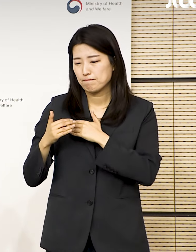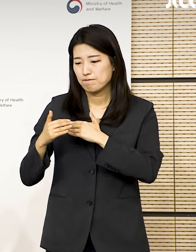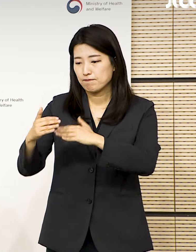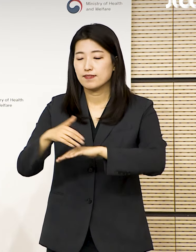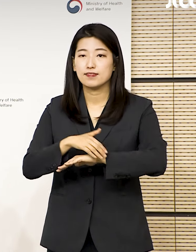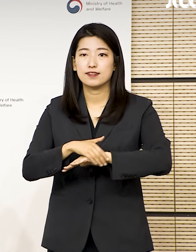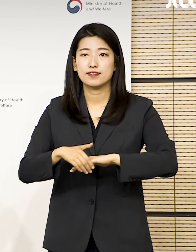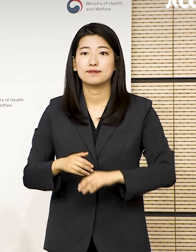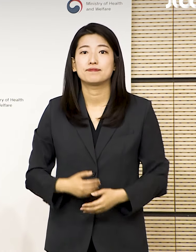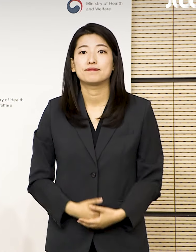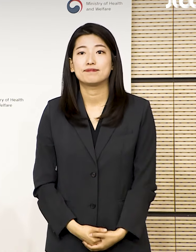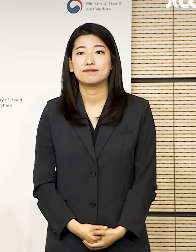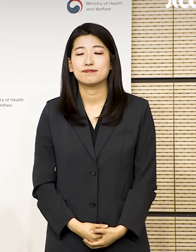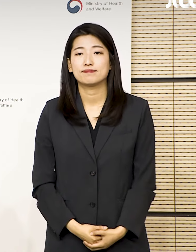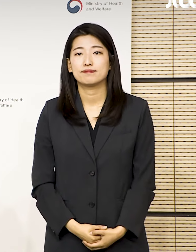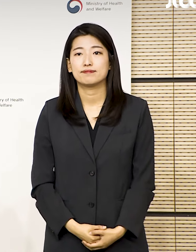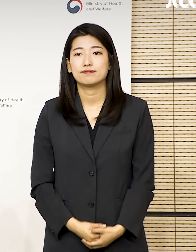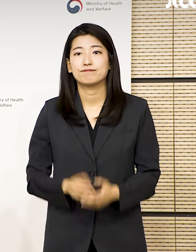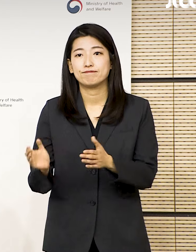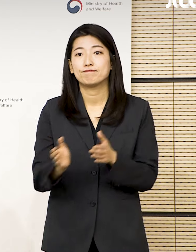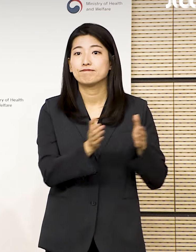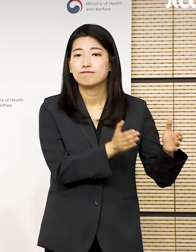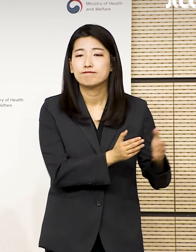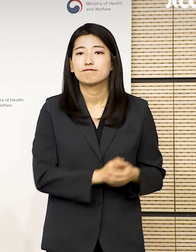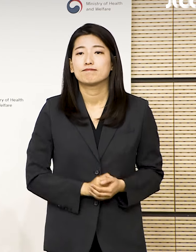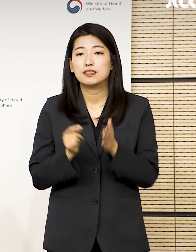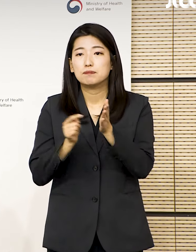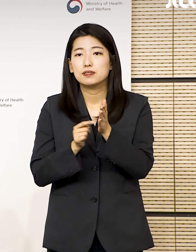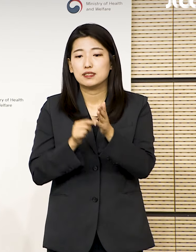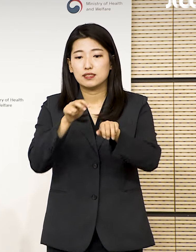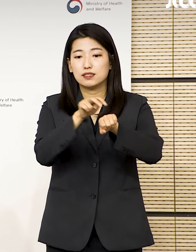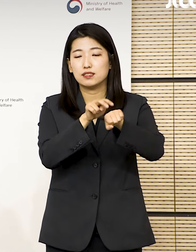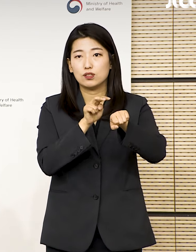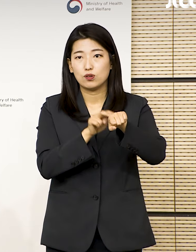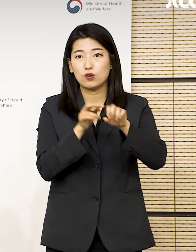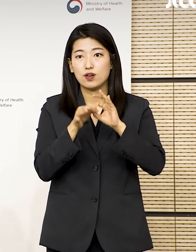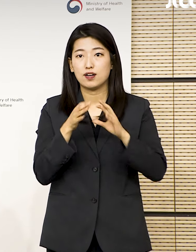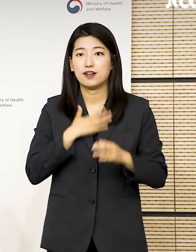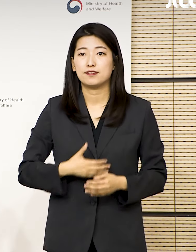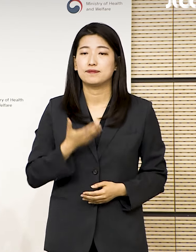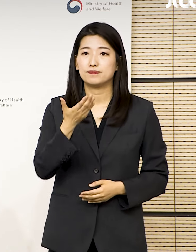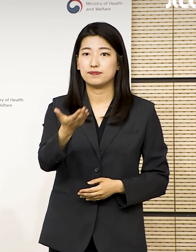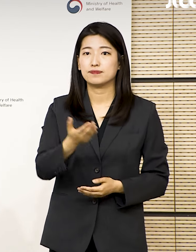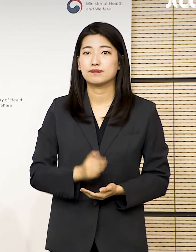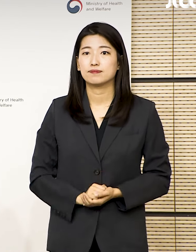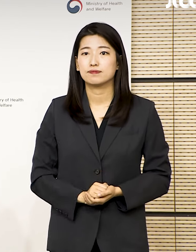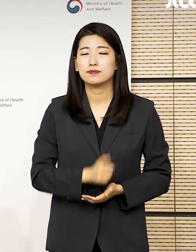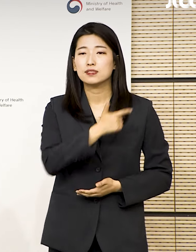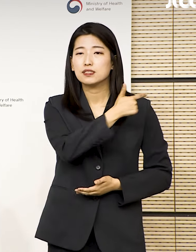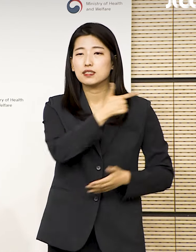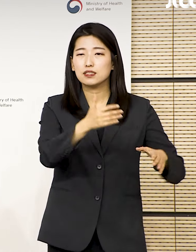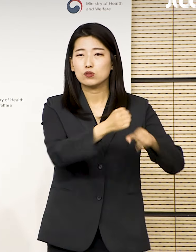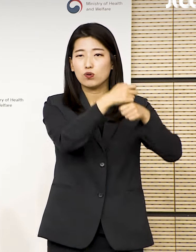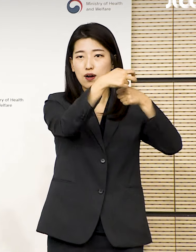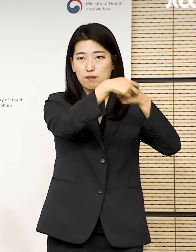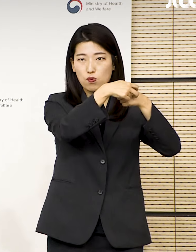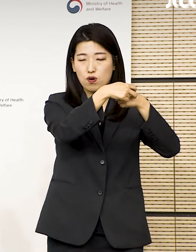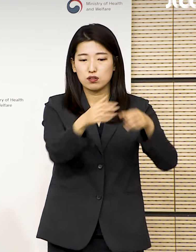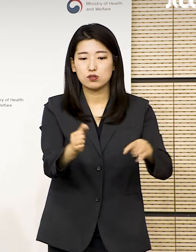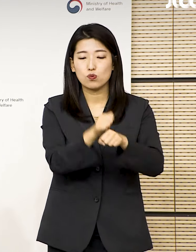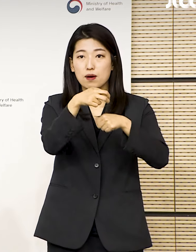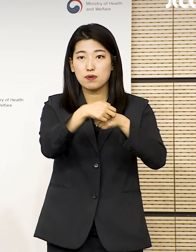계획입니다 다음으로 비상진료 상황에 대해서 말씀드리겠습니다 상급 종합병원과 종합병원 전체 입원